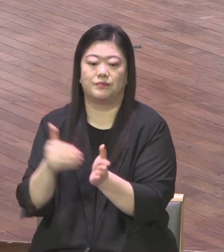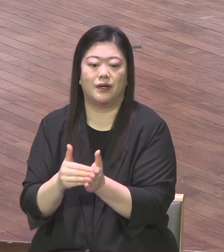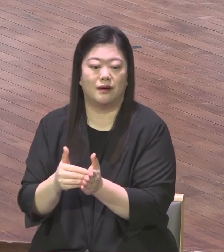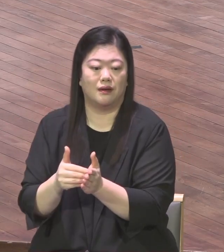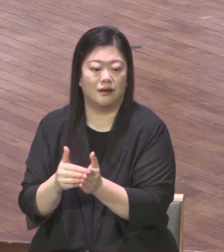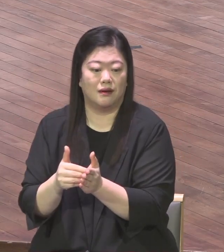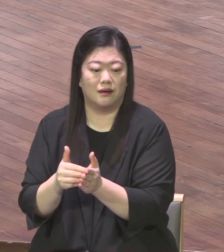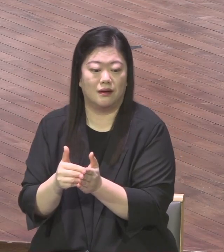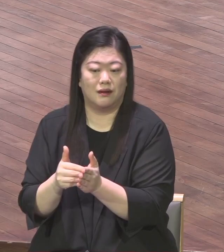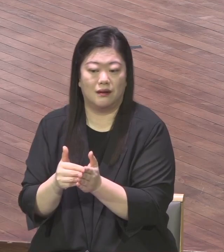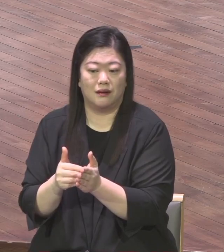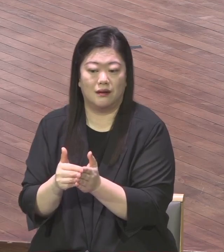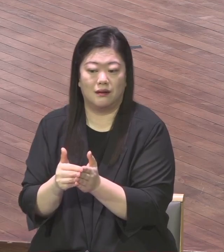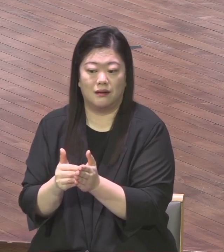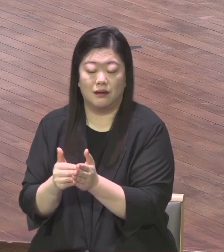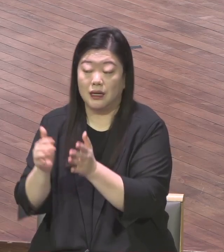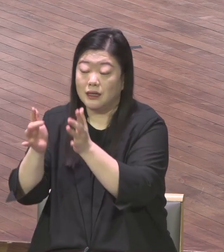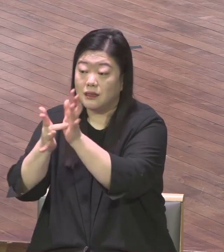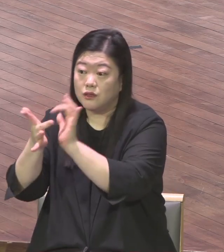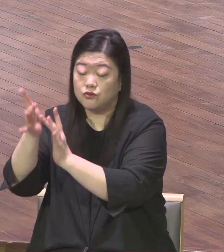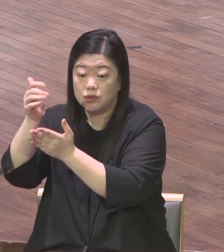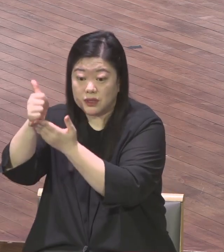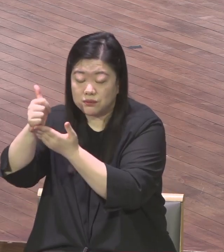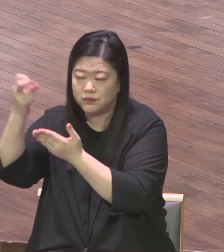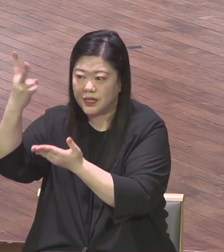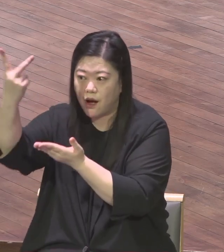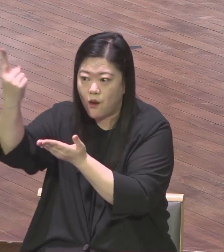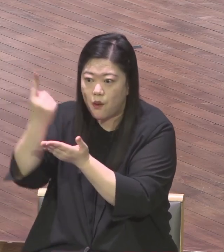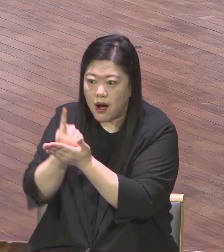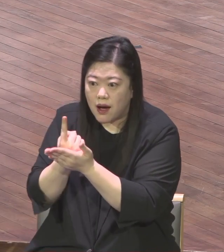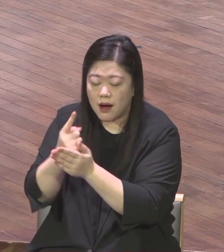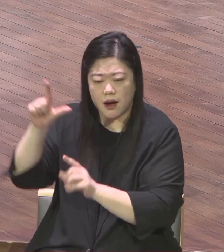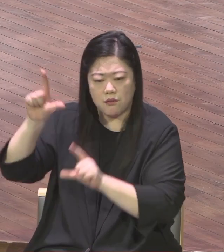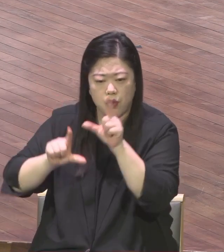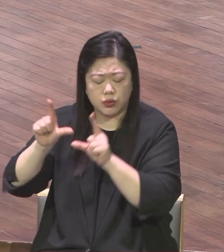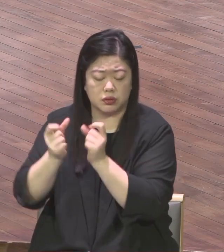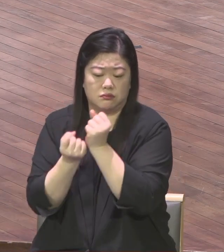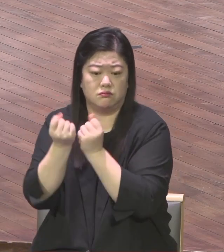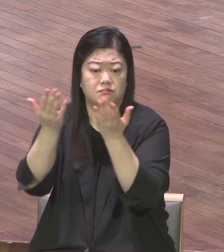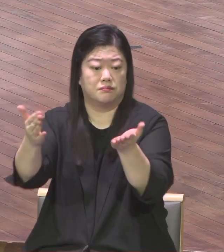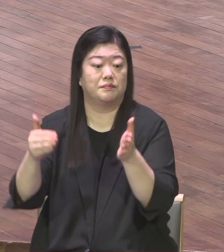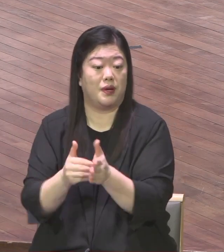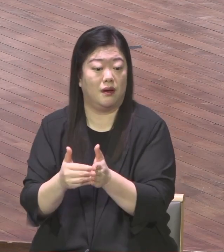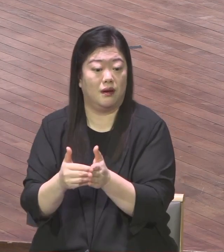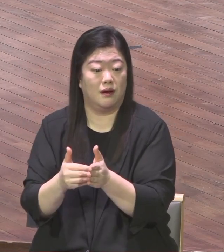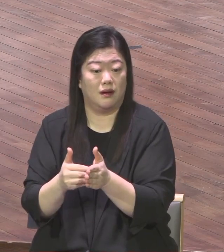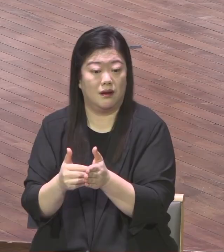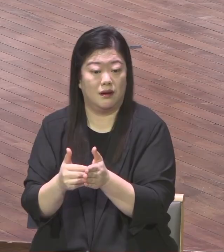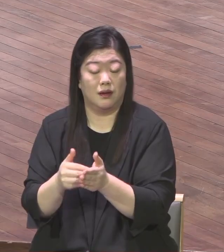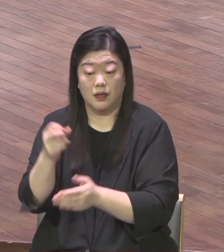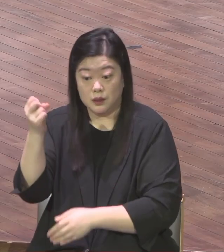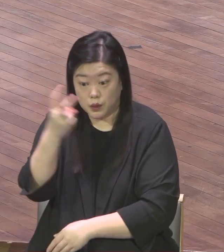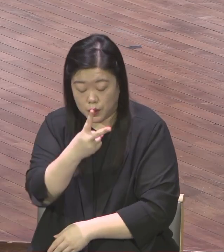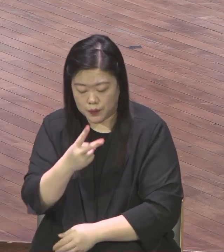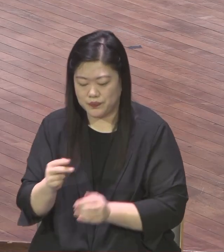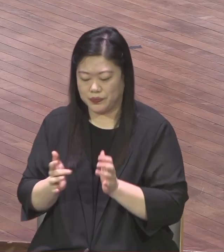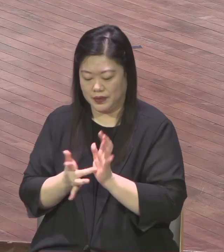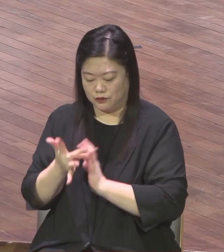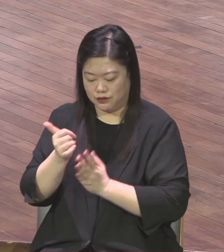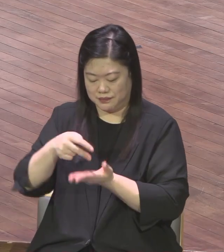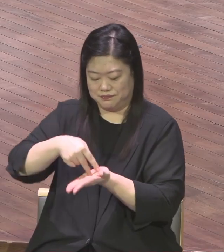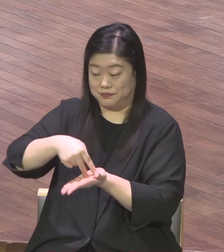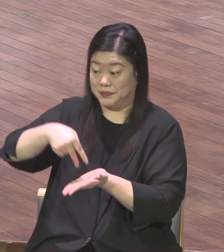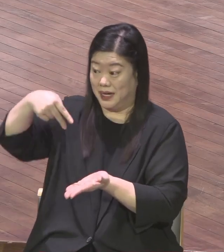재림에 대해서 친히 예수님이 예언하셨어요. 그리고 사도행전 1장 11절에 보면 예수님께서 성천하실